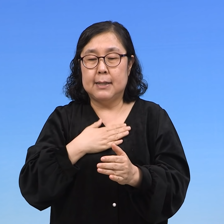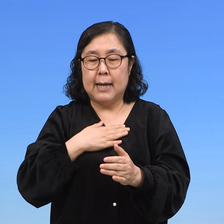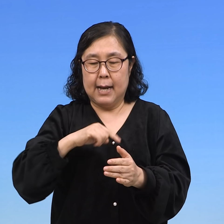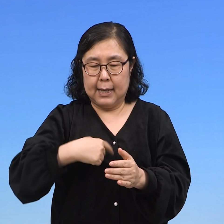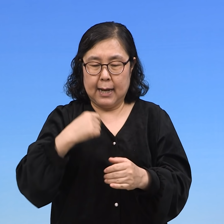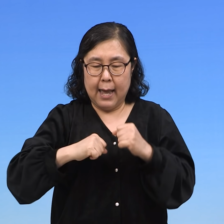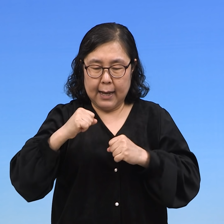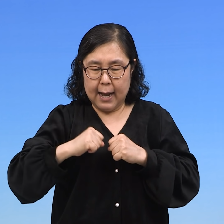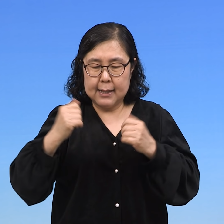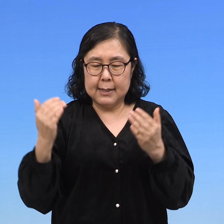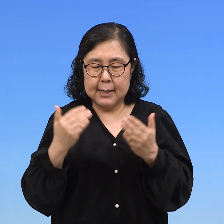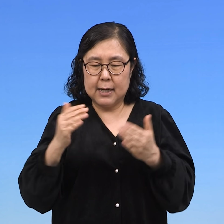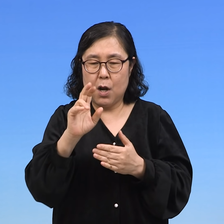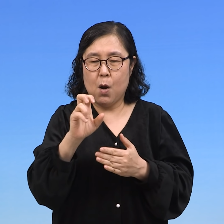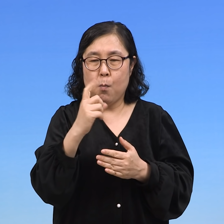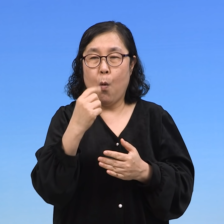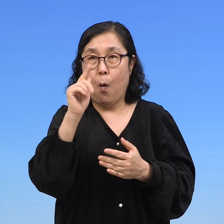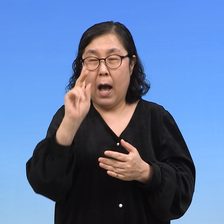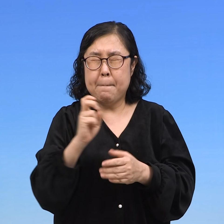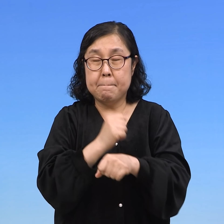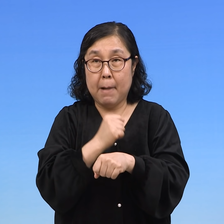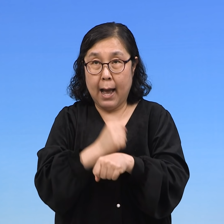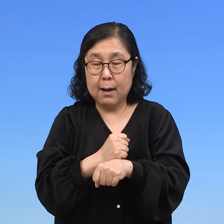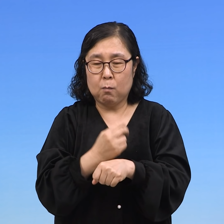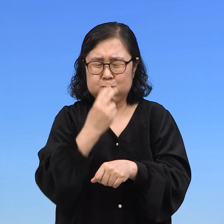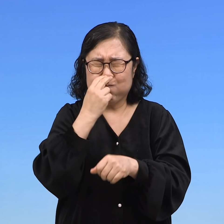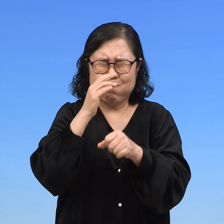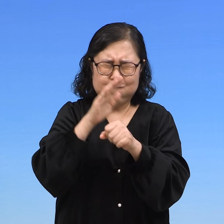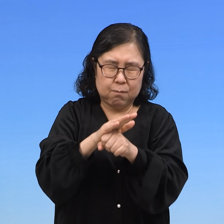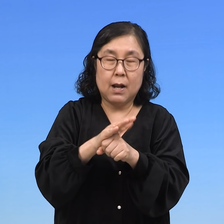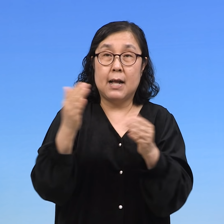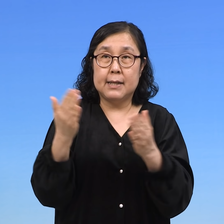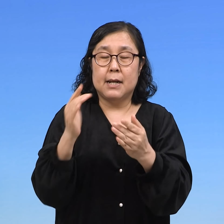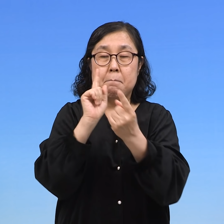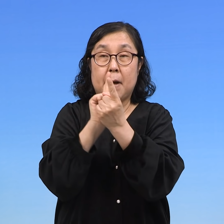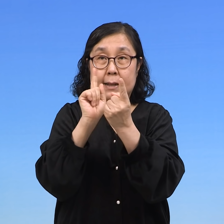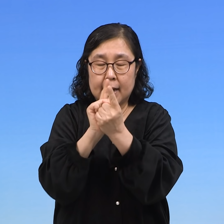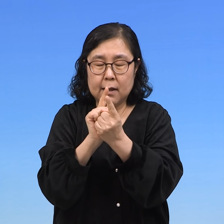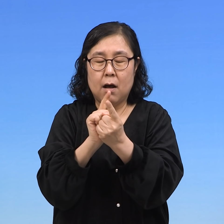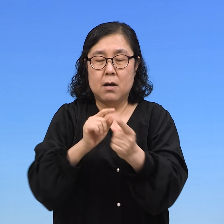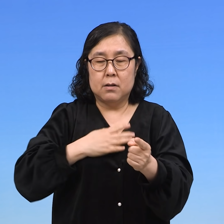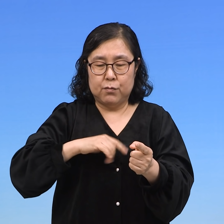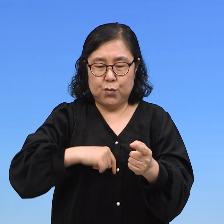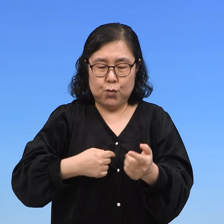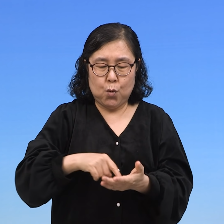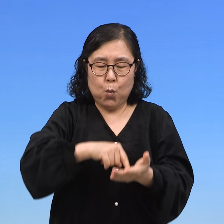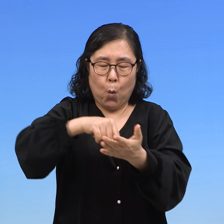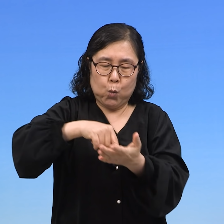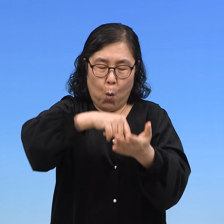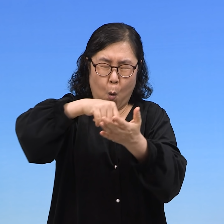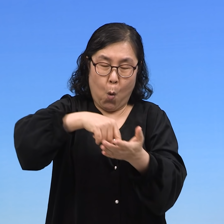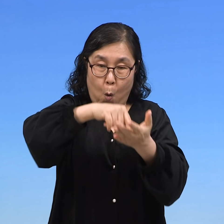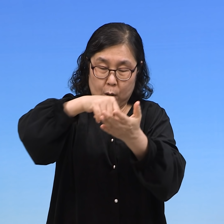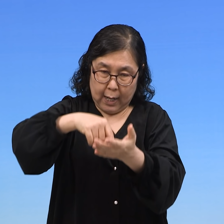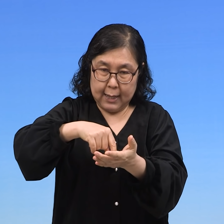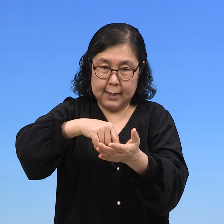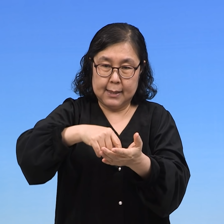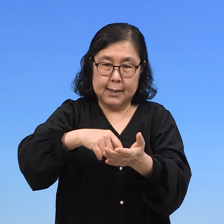억울한 일을 경험함으로 말미암아 그 고독한 자리에 빠지는 거 이것이 당연히 일어나는 일이라고